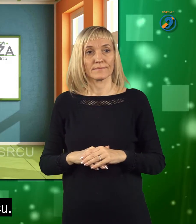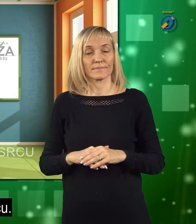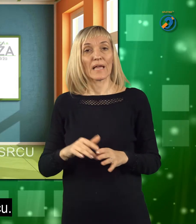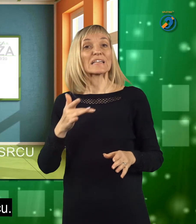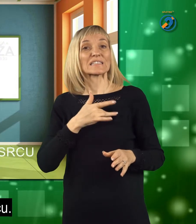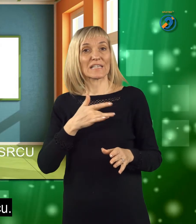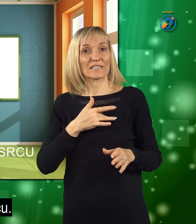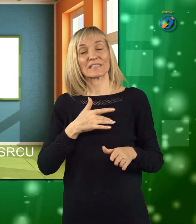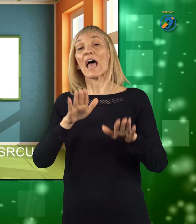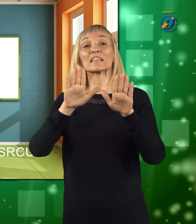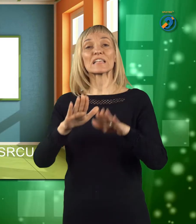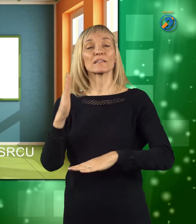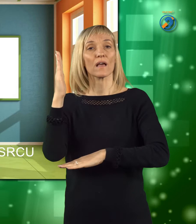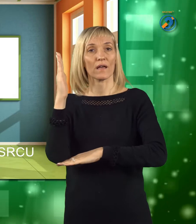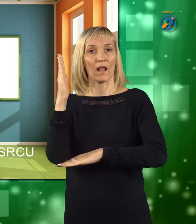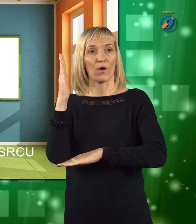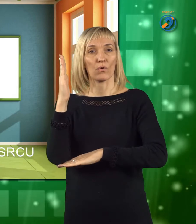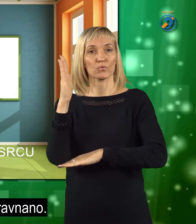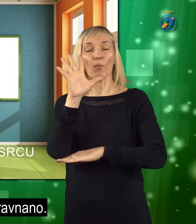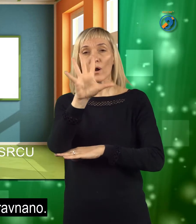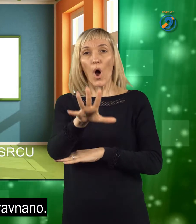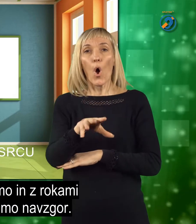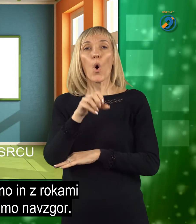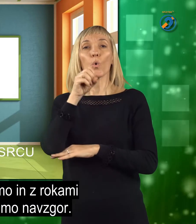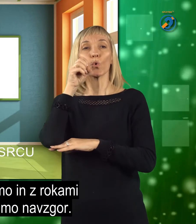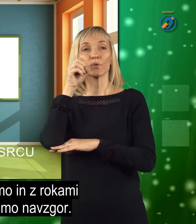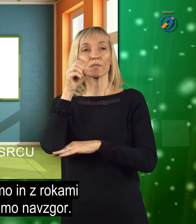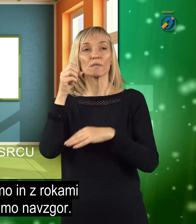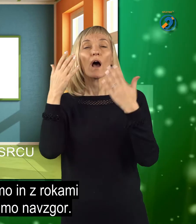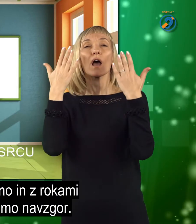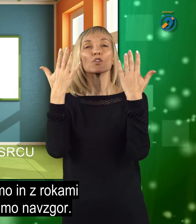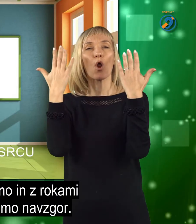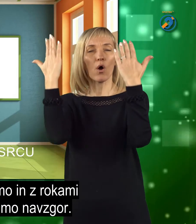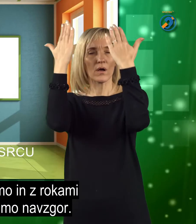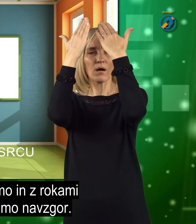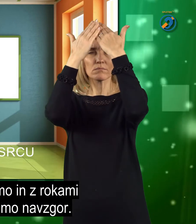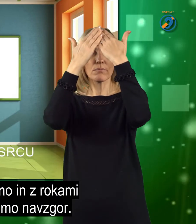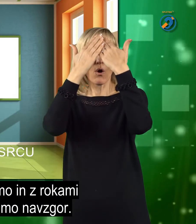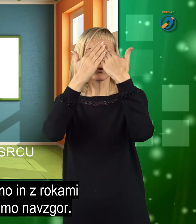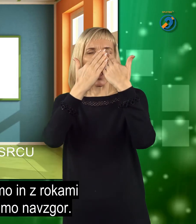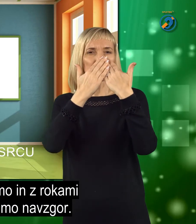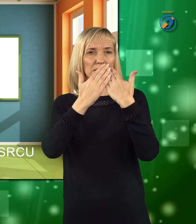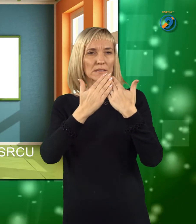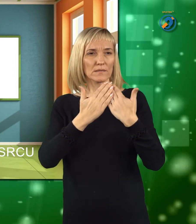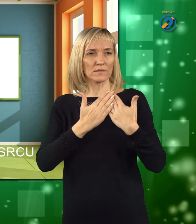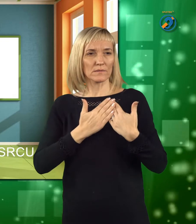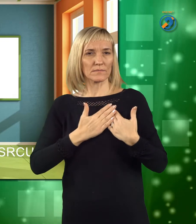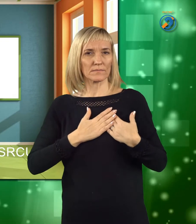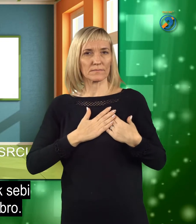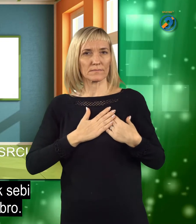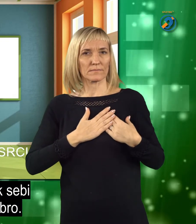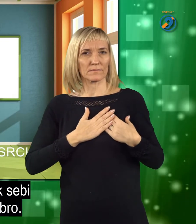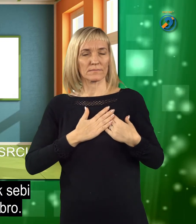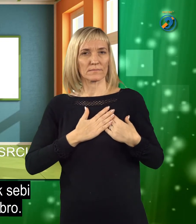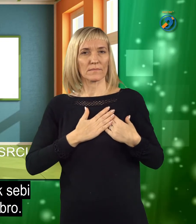K srcu. Sedimo vzravnano. Globoko vdihnemo in z rokami počasi zaokrožimo navzgor.